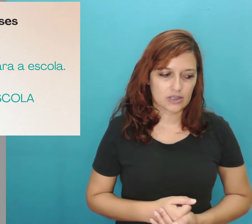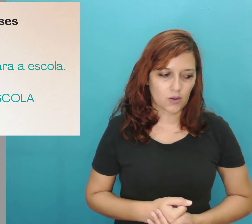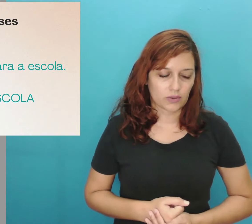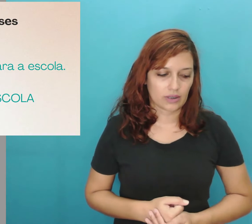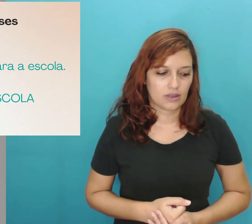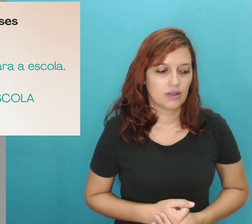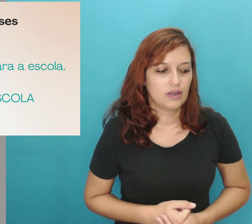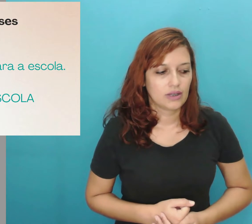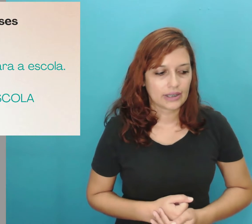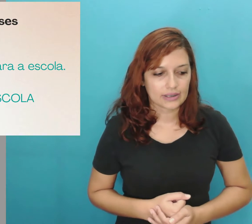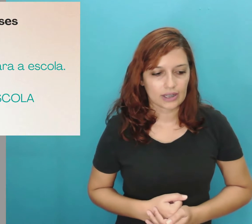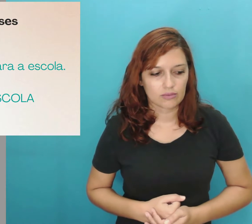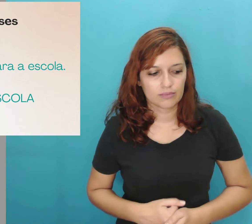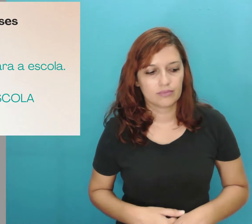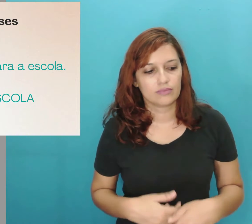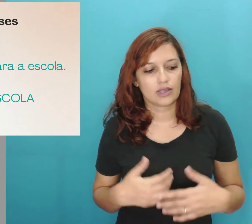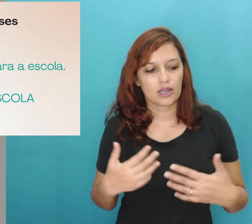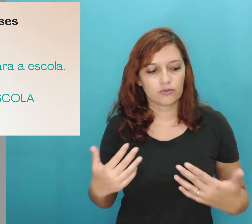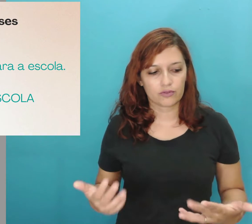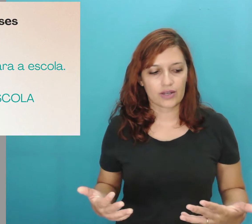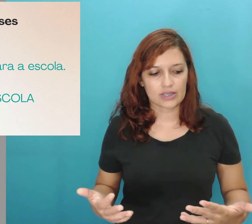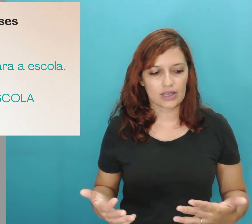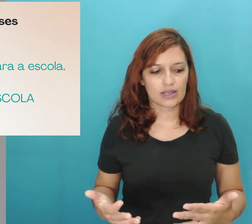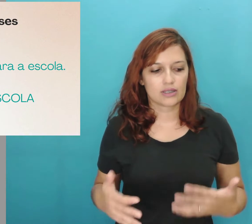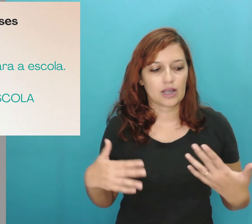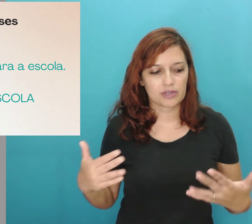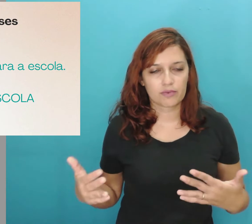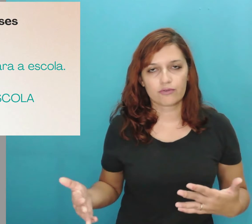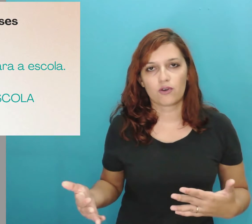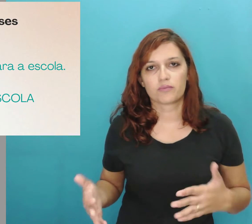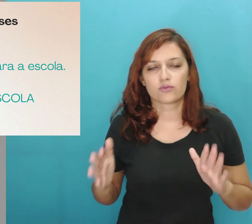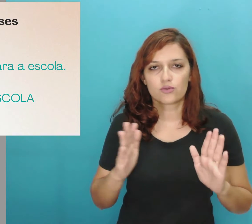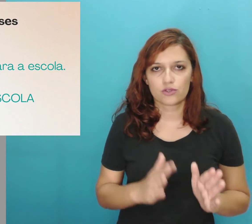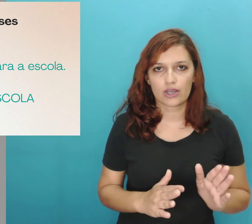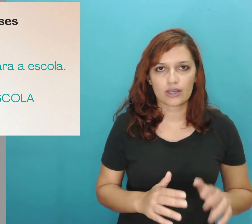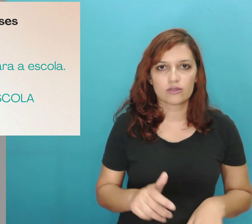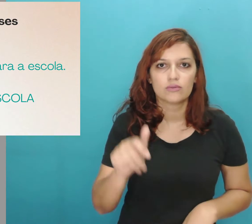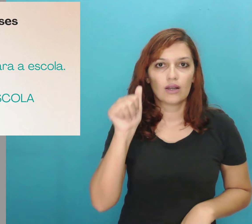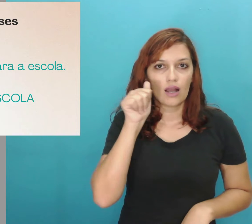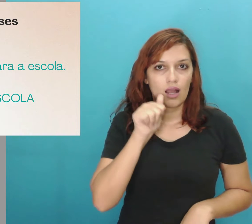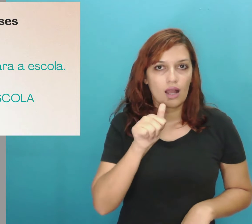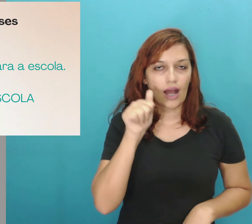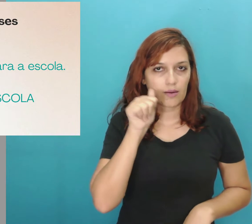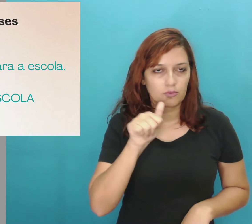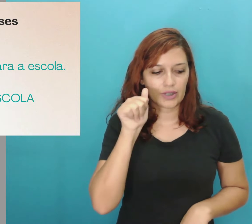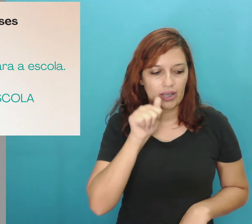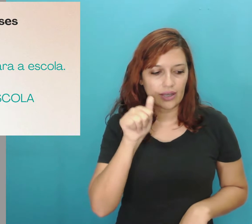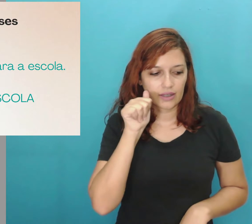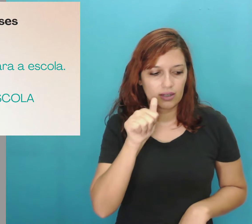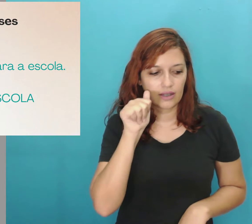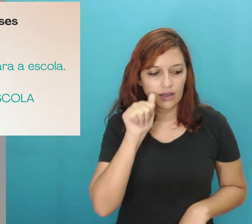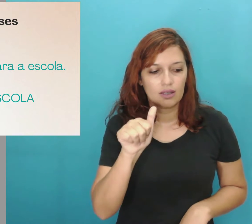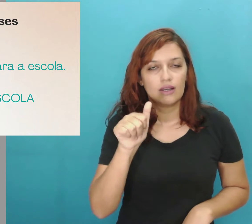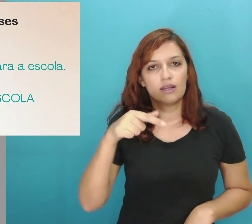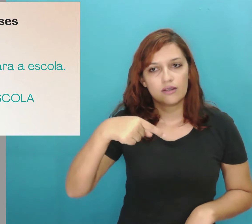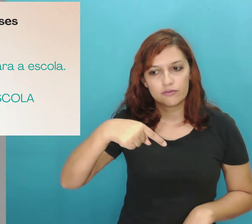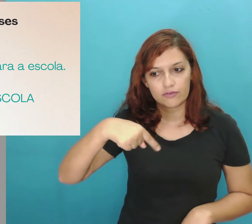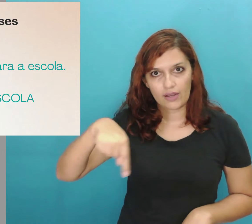escola. Então, eu vou fazer da mesma forma. O sujeito, a mulher,